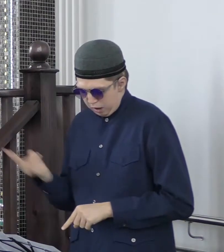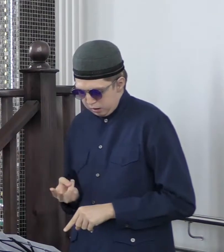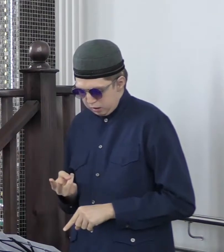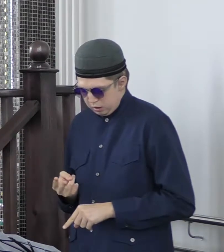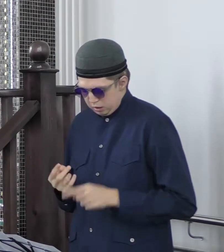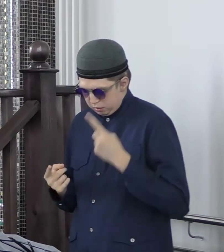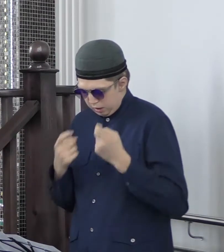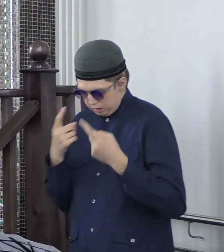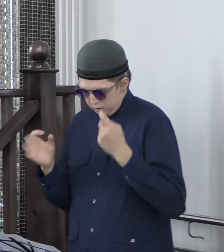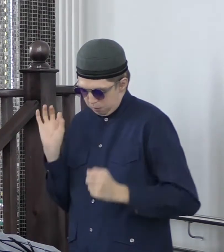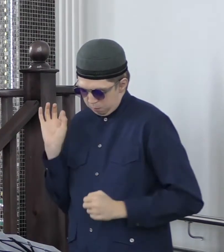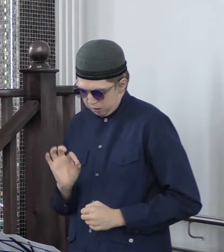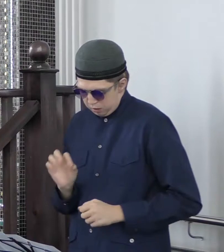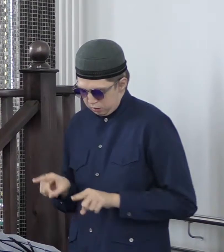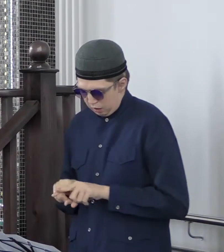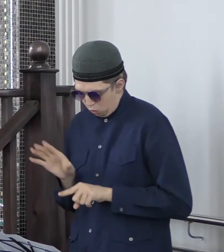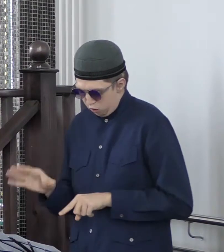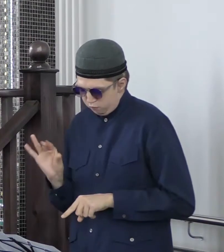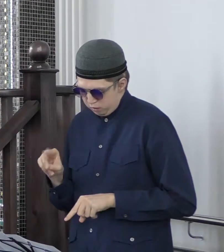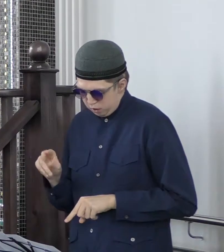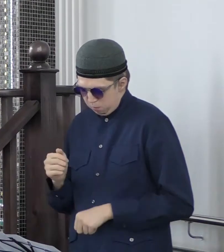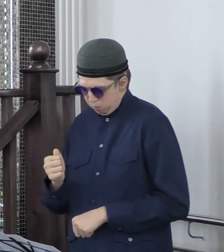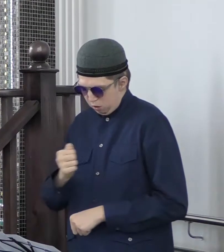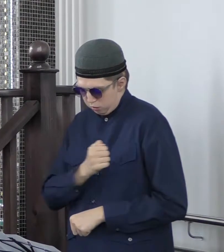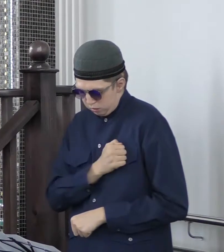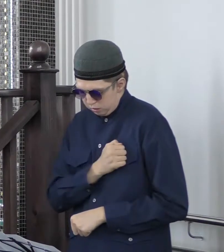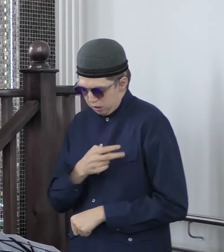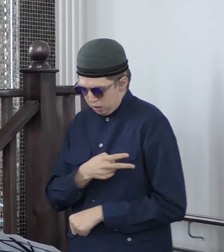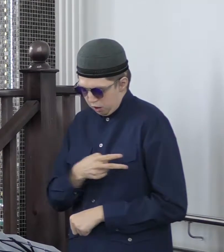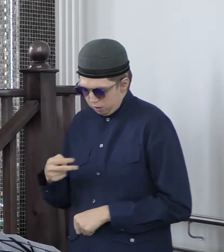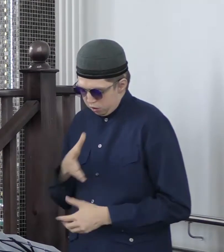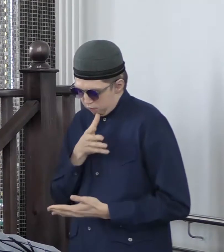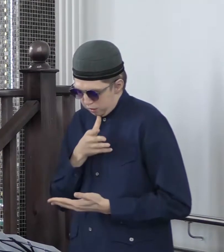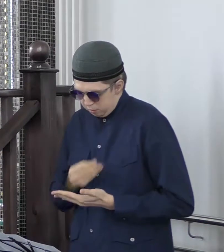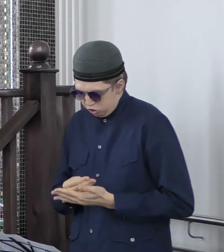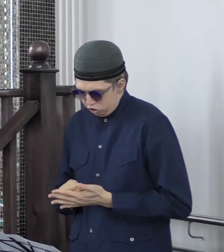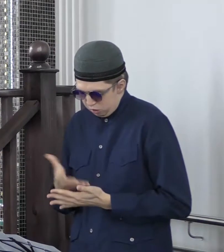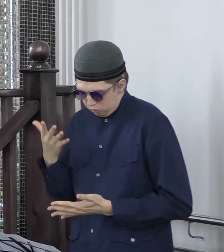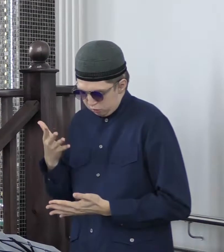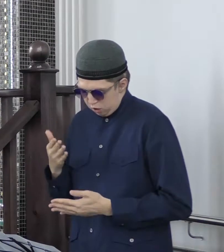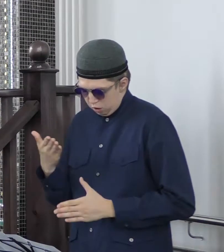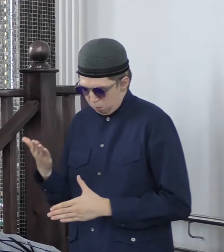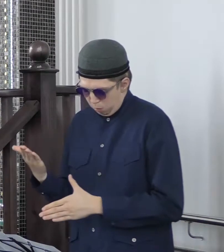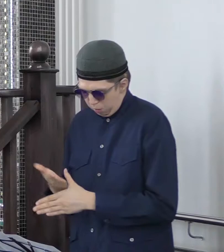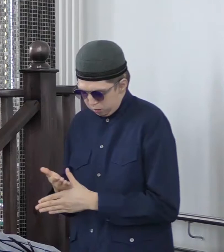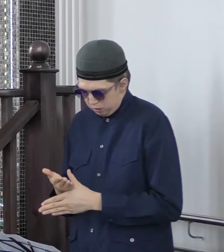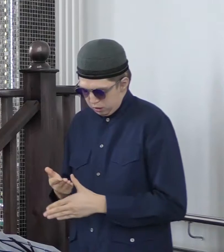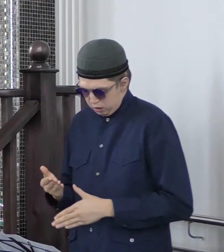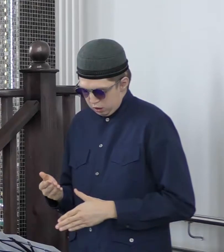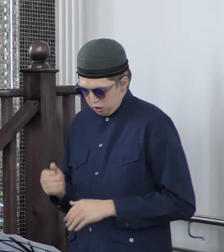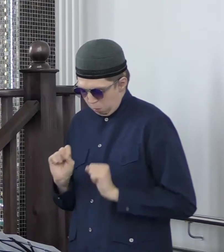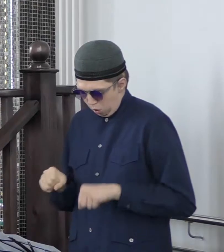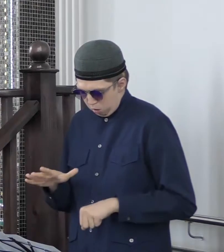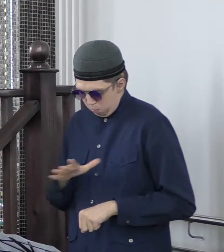«Валя тамутунна» «Альбатта уля курмагас» «И не умирайте для Аллаха Тааля» «Я иду хатазина аману»